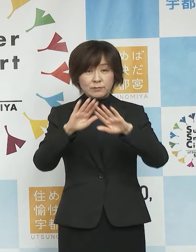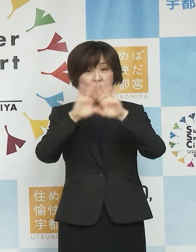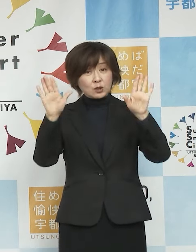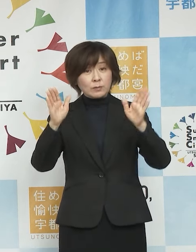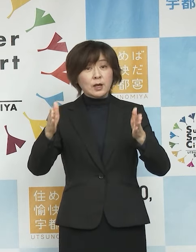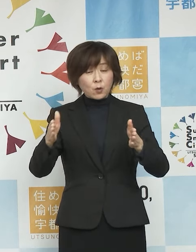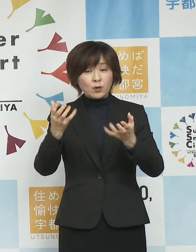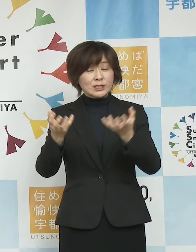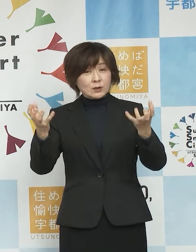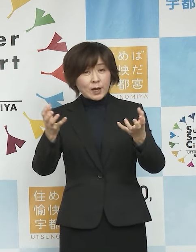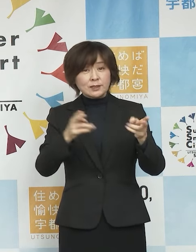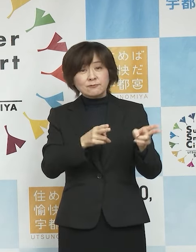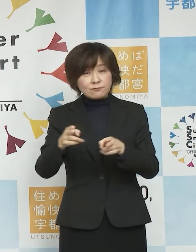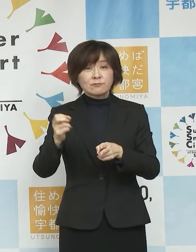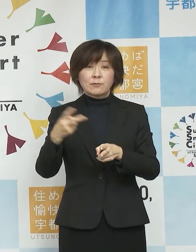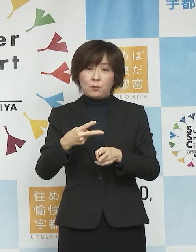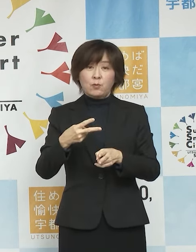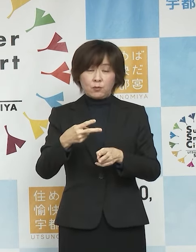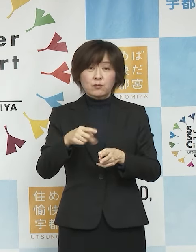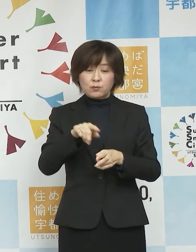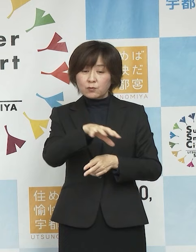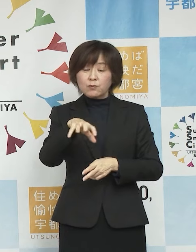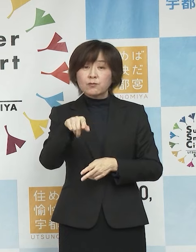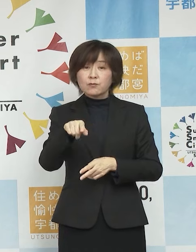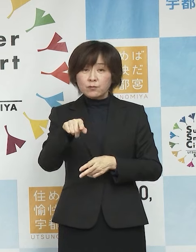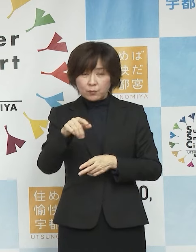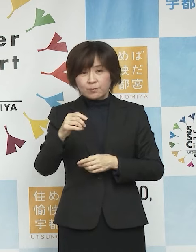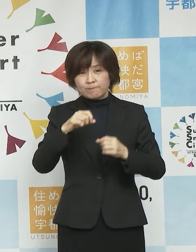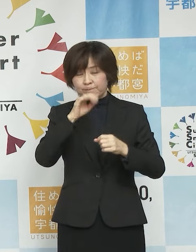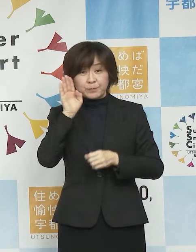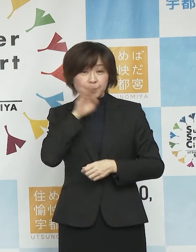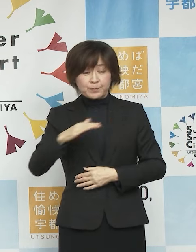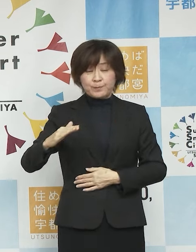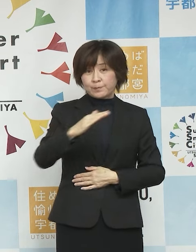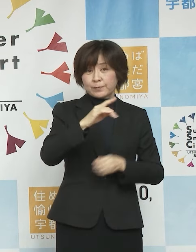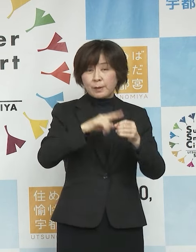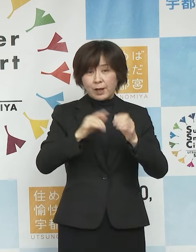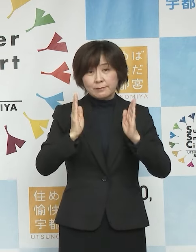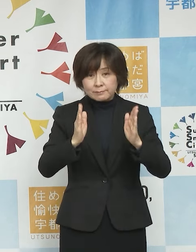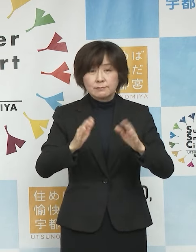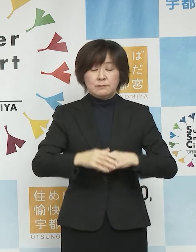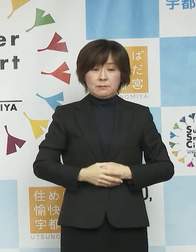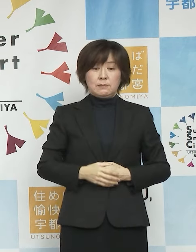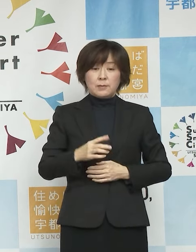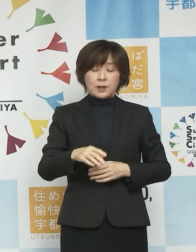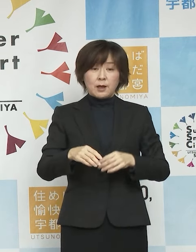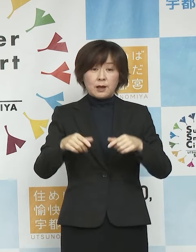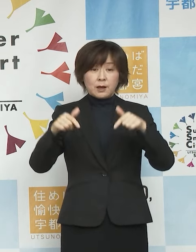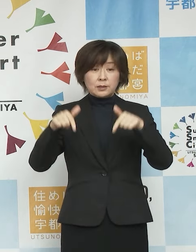くりなどにより、拠点性のさらなる向上を図ってまいります。そして駅西側のライトライン